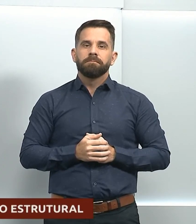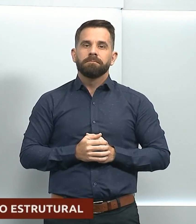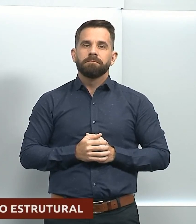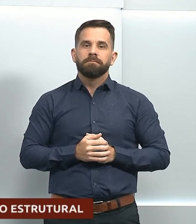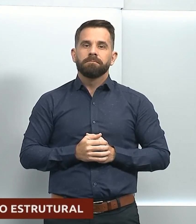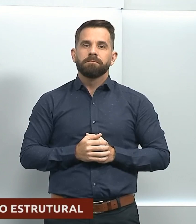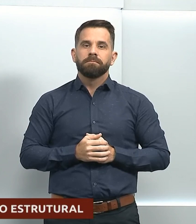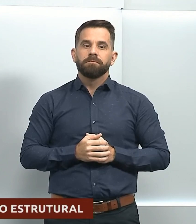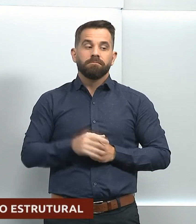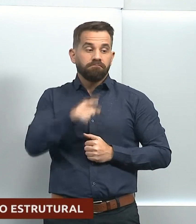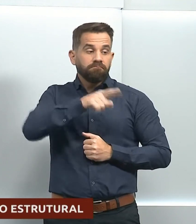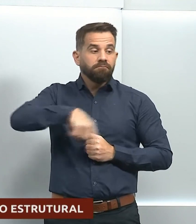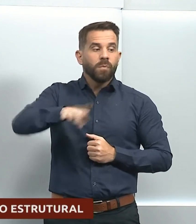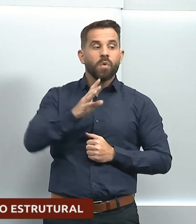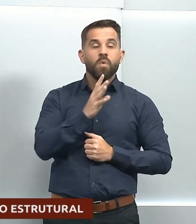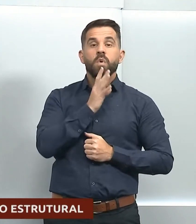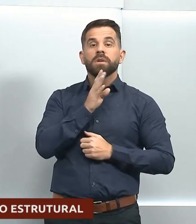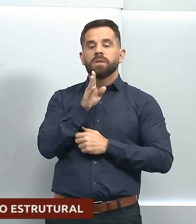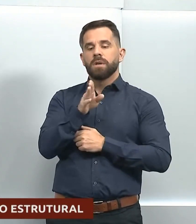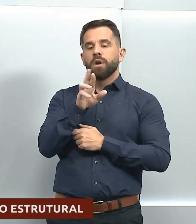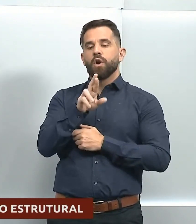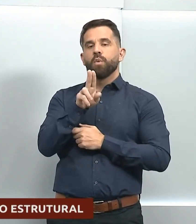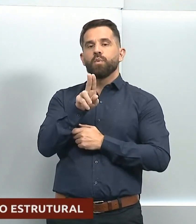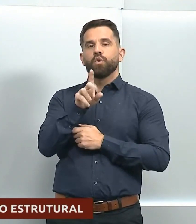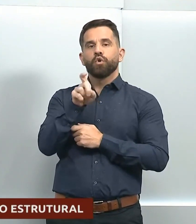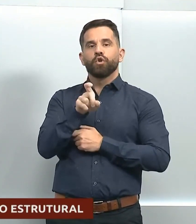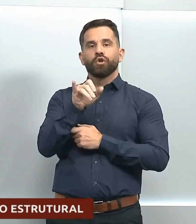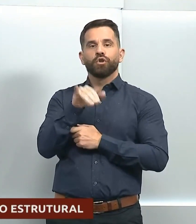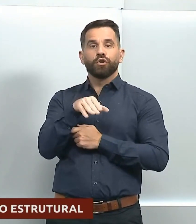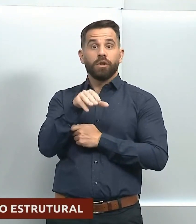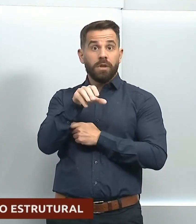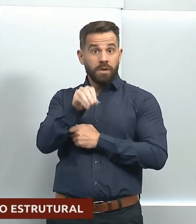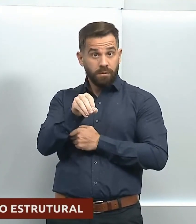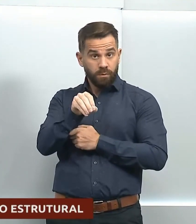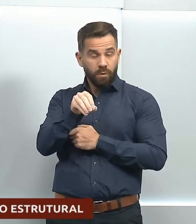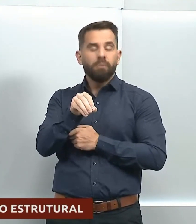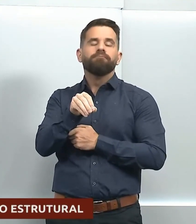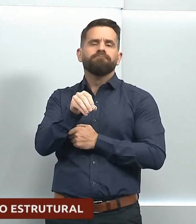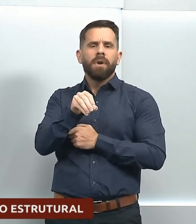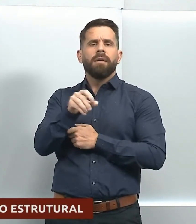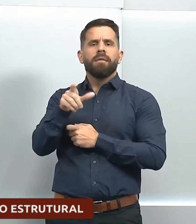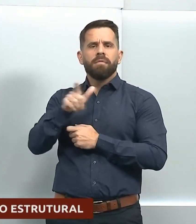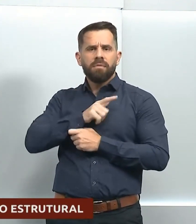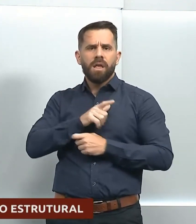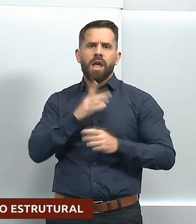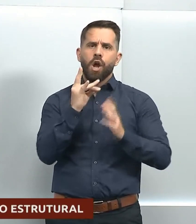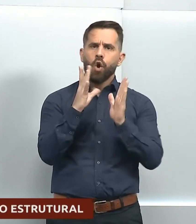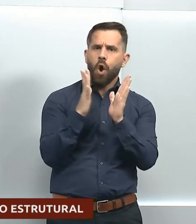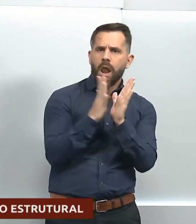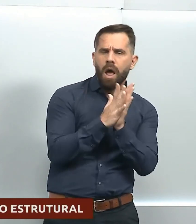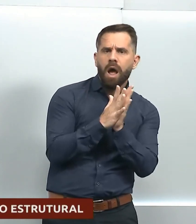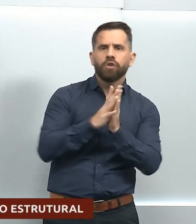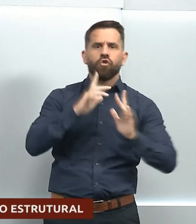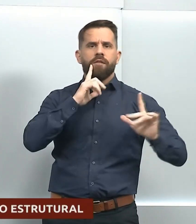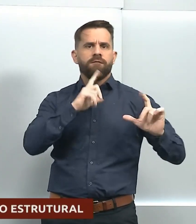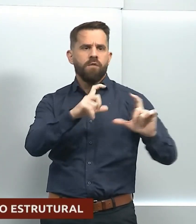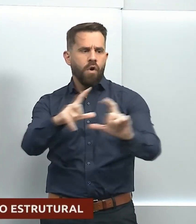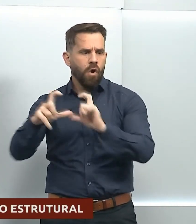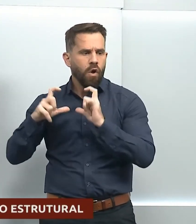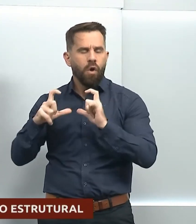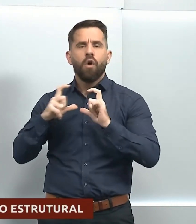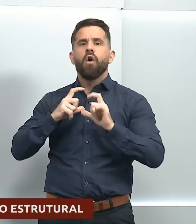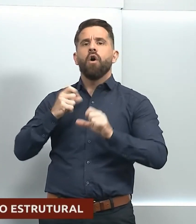como o bruxismo, e reunindo colagens, fotografias, esculturas e instalações